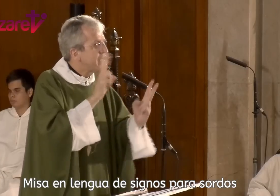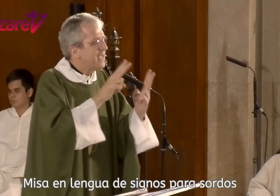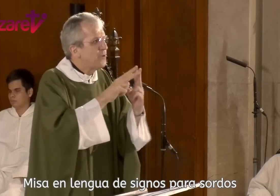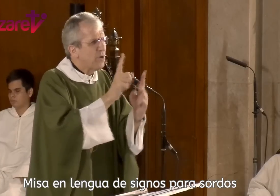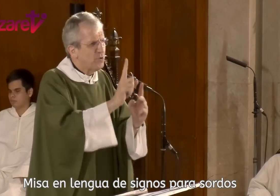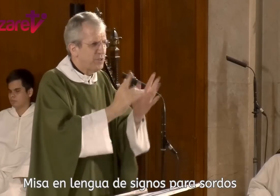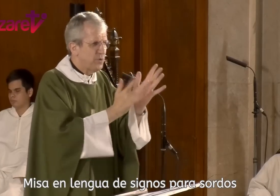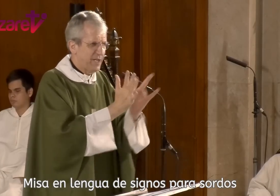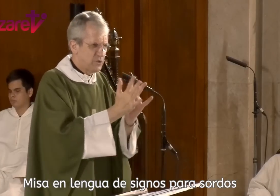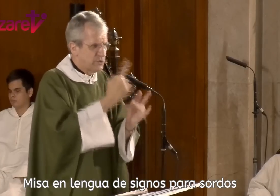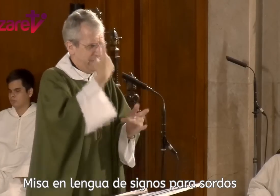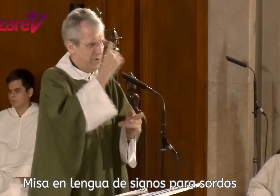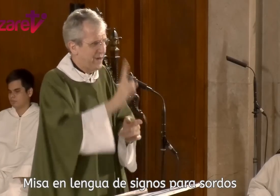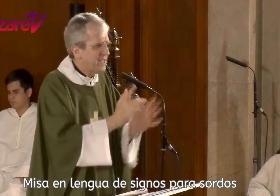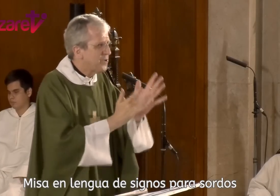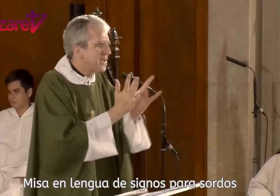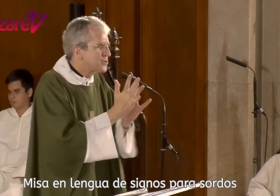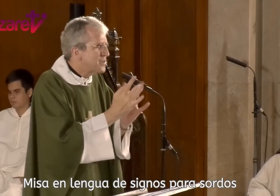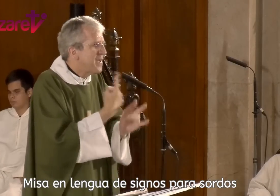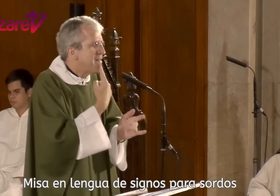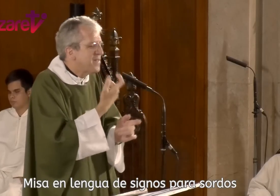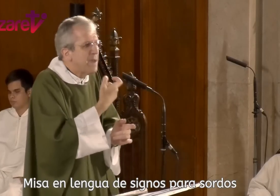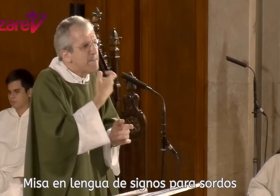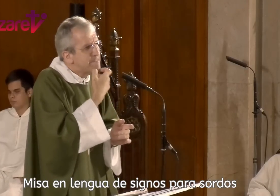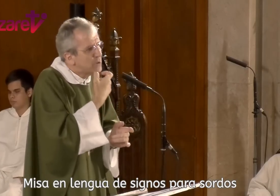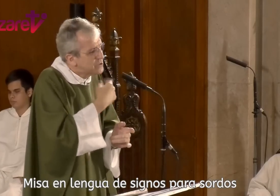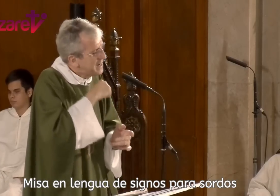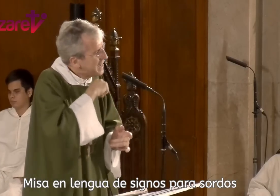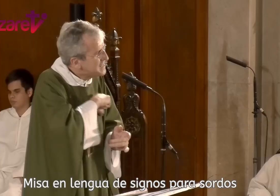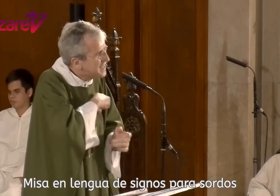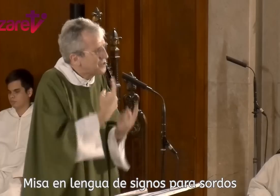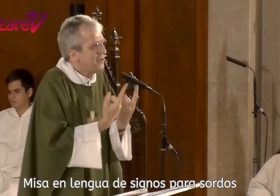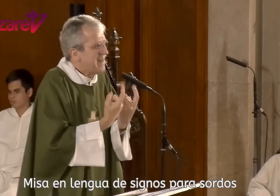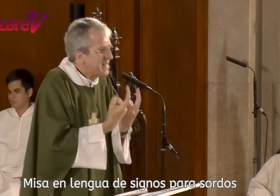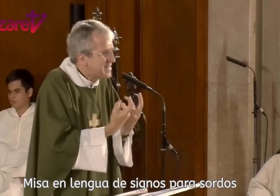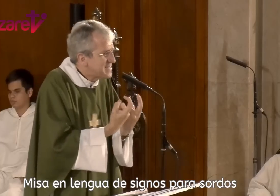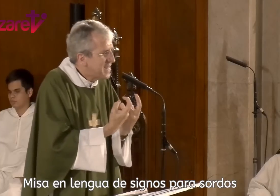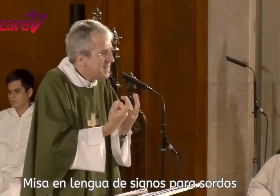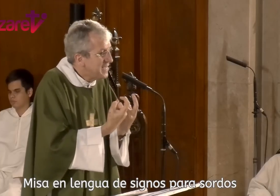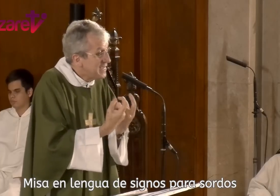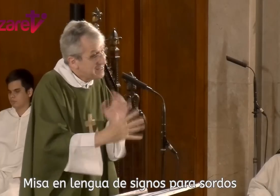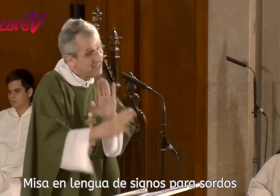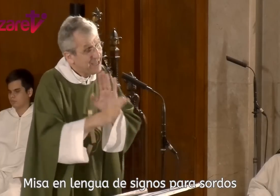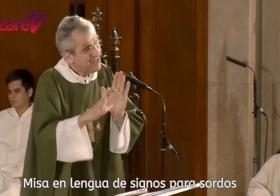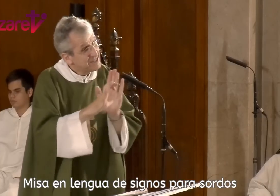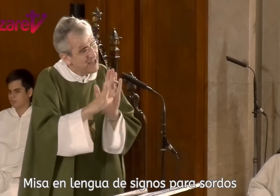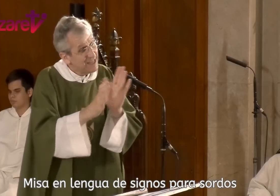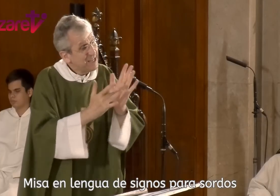que no han conocido a Jesús, que no han creído en Jesús, él dice: me gustaría y siento la necesidad de que se acerquen